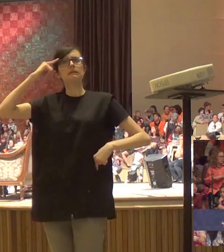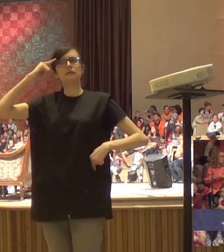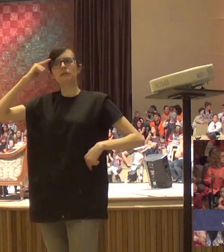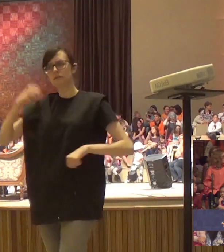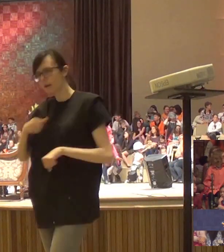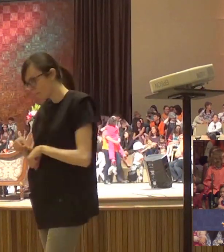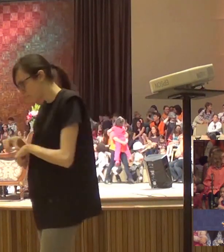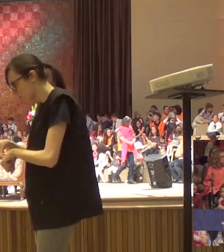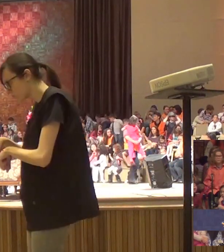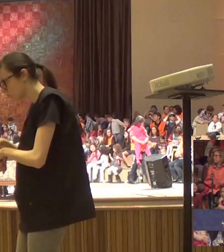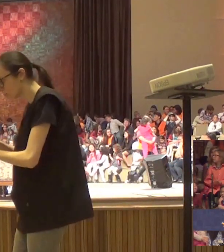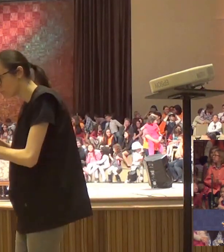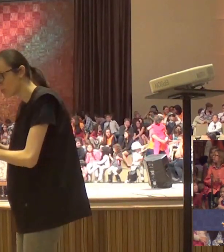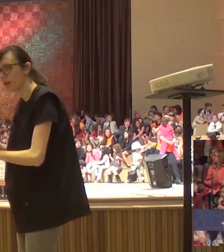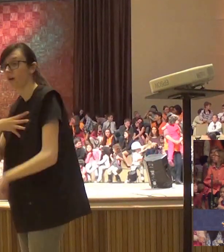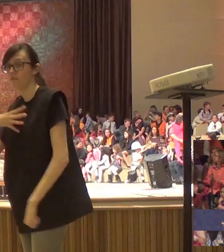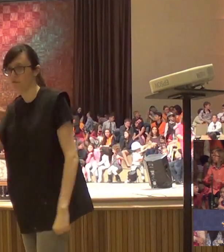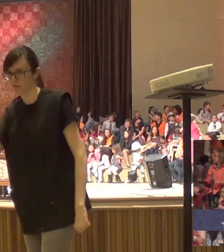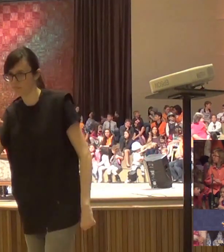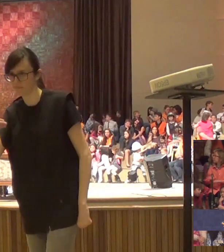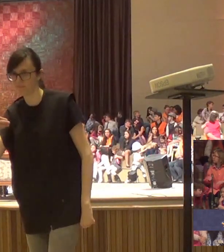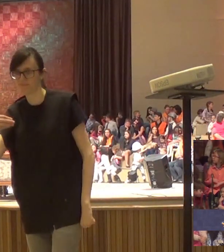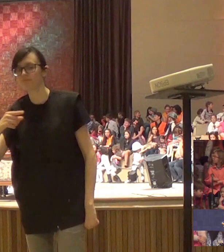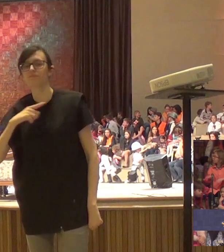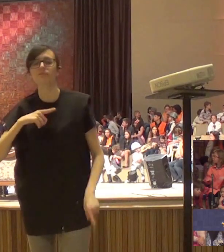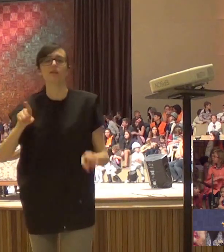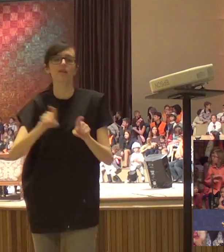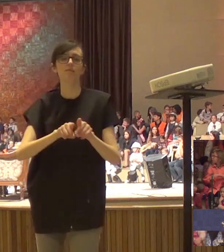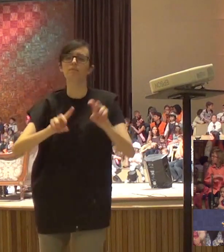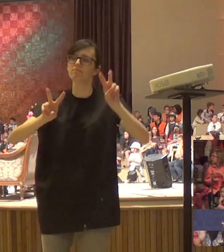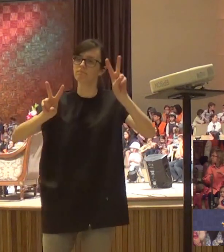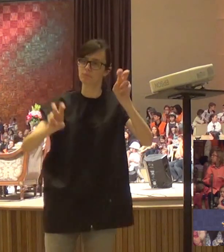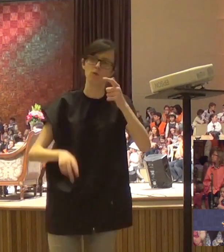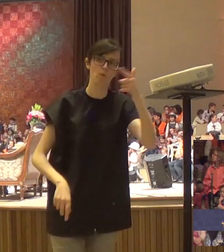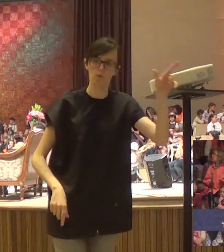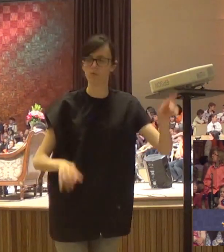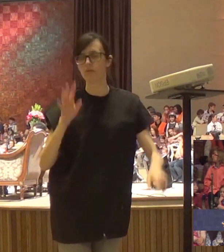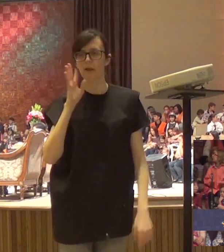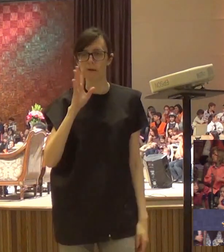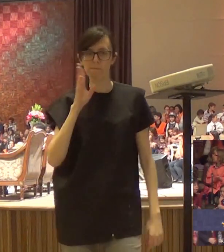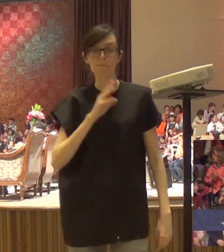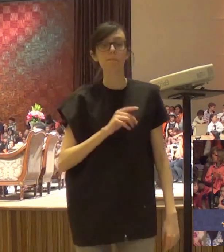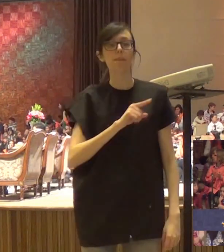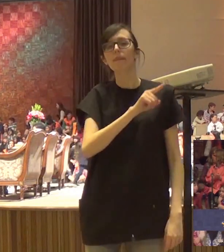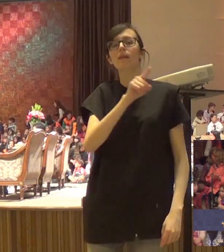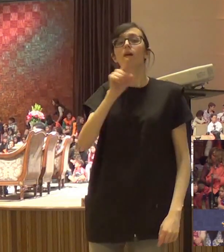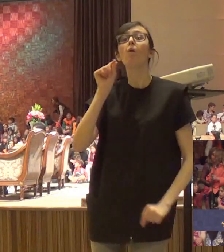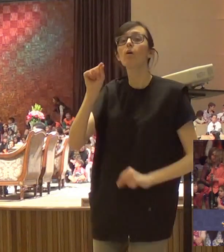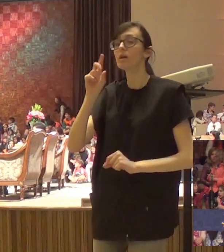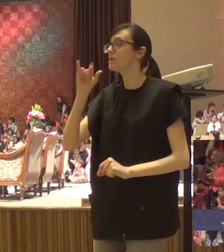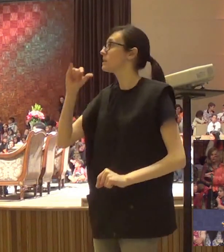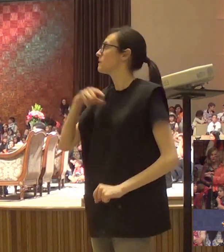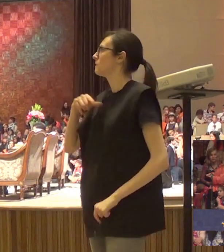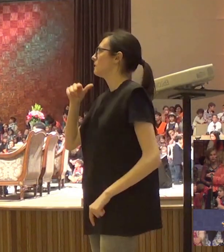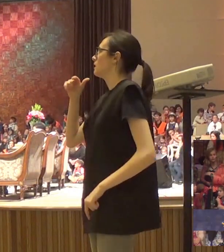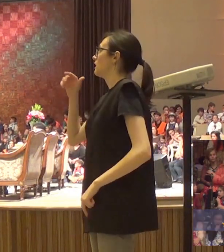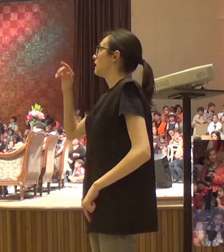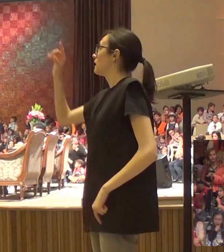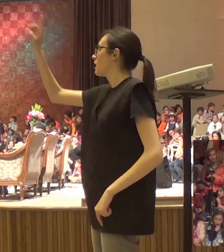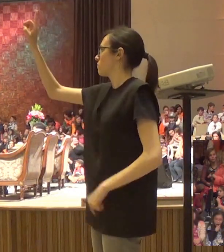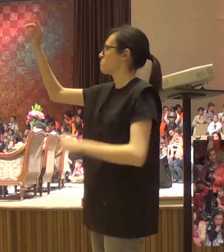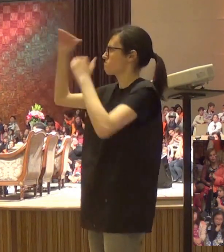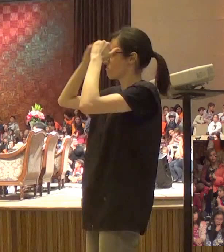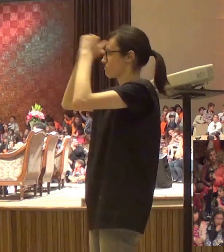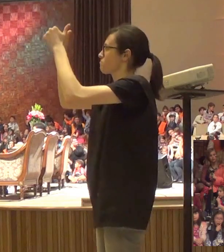experiência. Olha só essa citação interessante aqui. O que você faz para Deus fora de sua